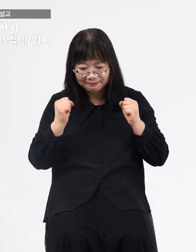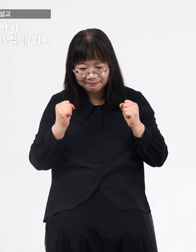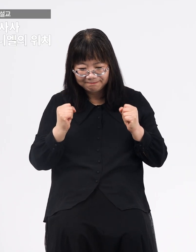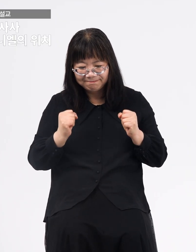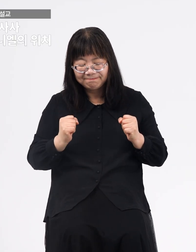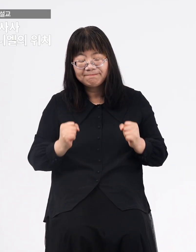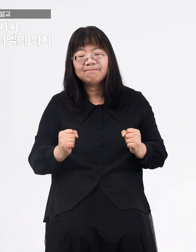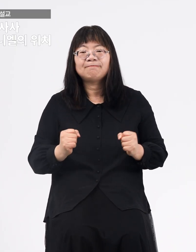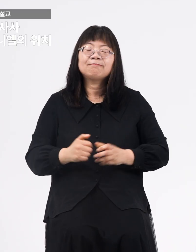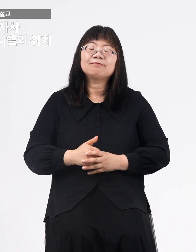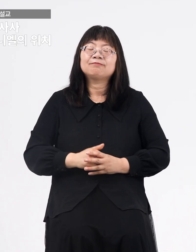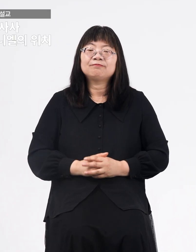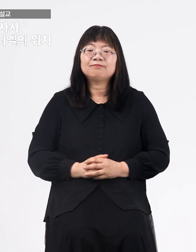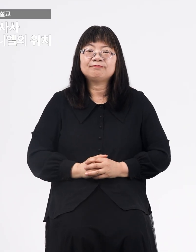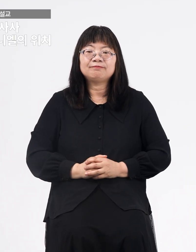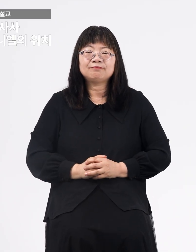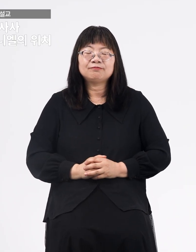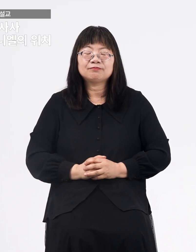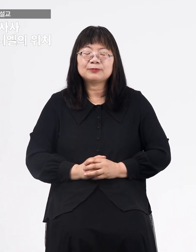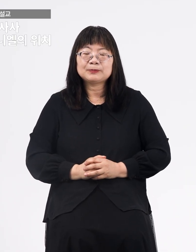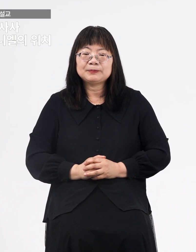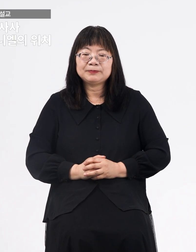성령님 계시네.